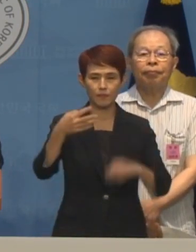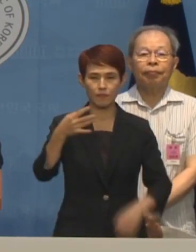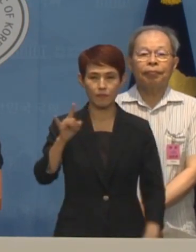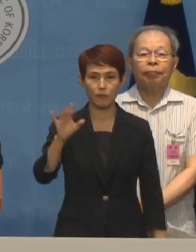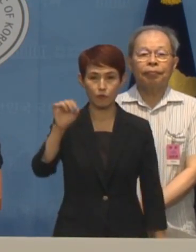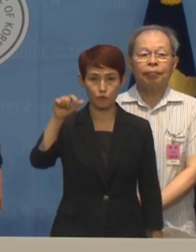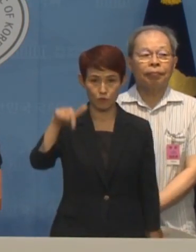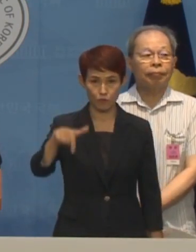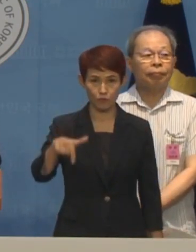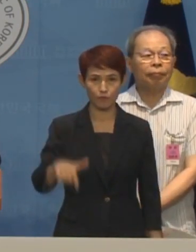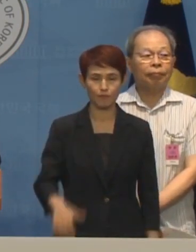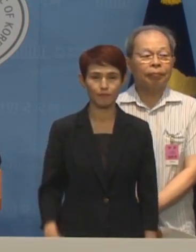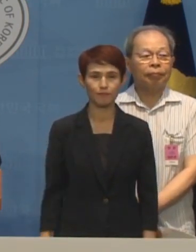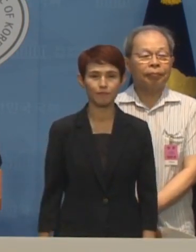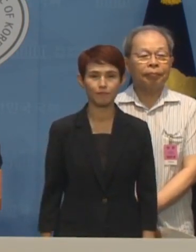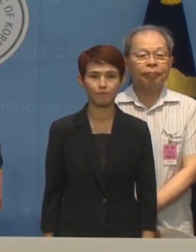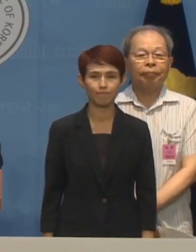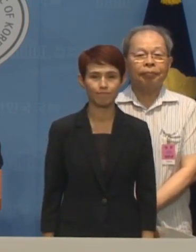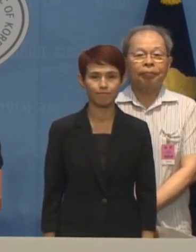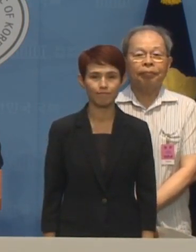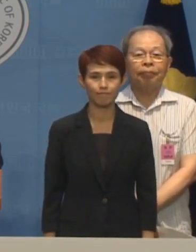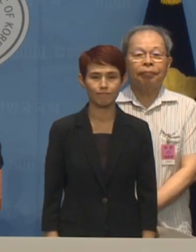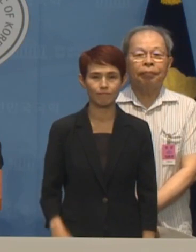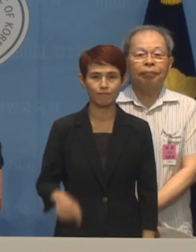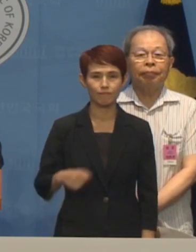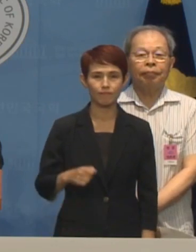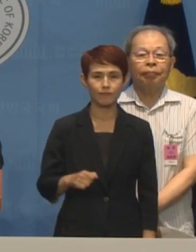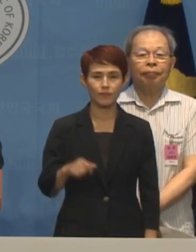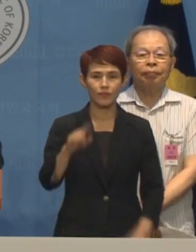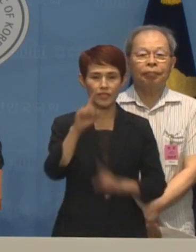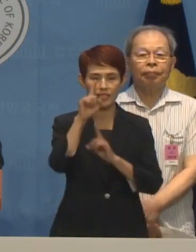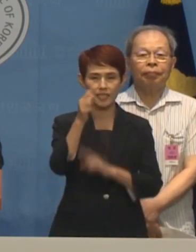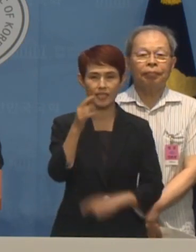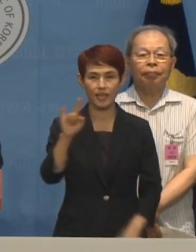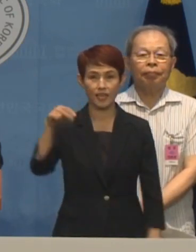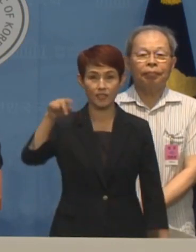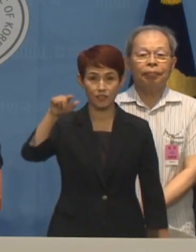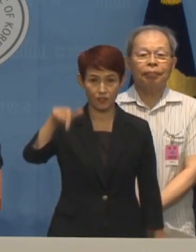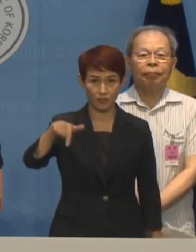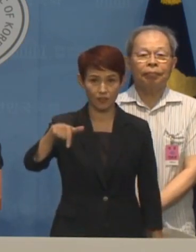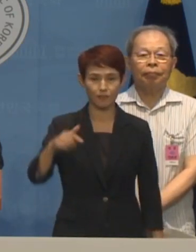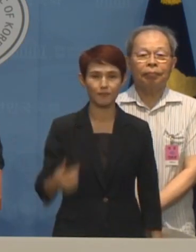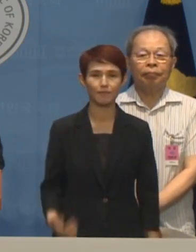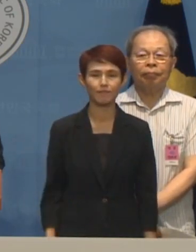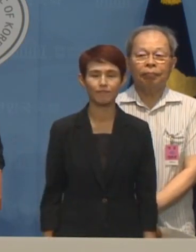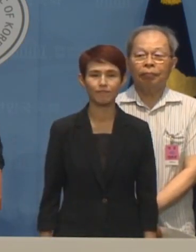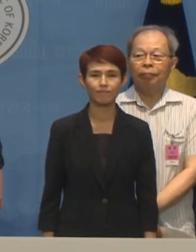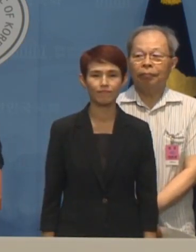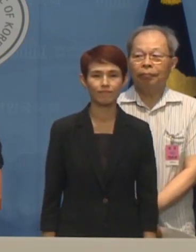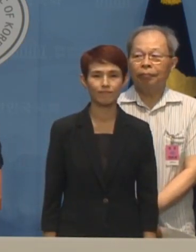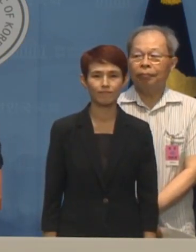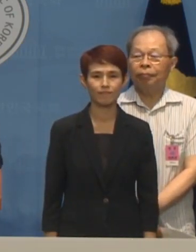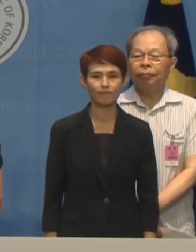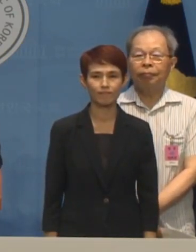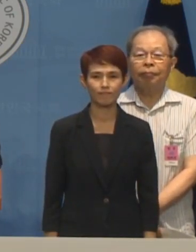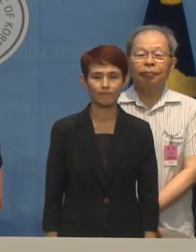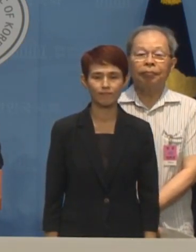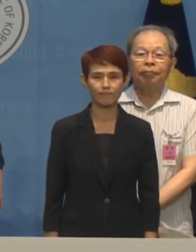김태욱 선생님 오셨습니다. 그리고 동명이인인 이혜석 선생님 두 분도 함께 참석해 주셨습니다.